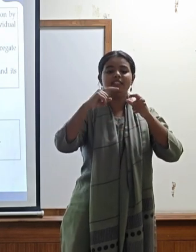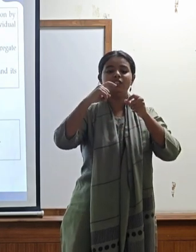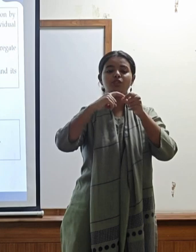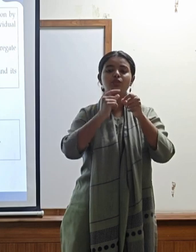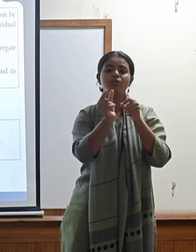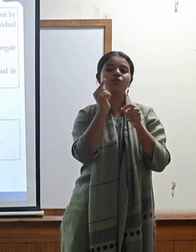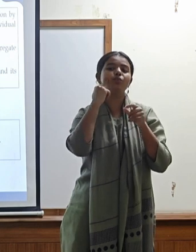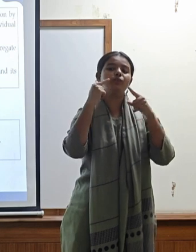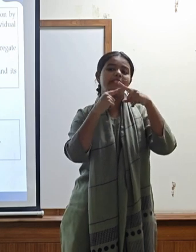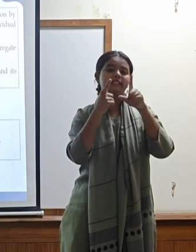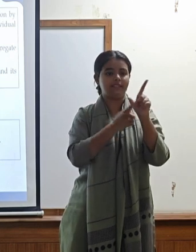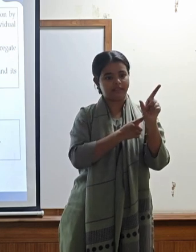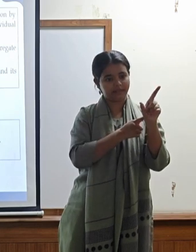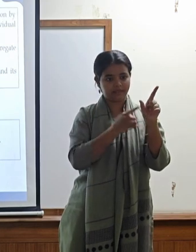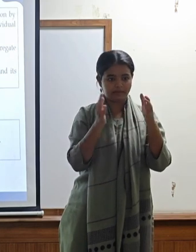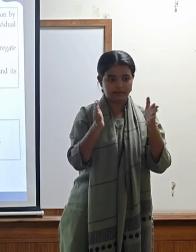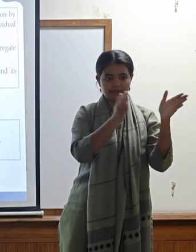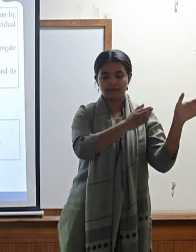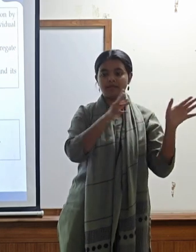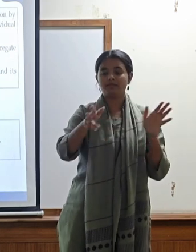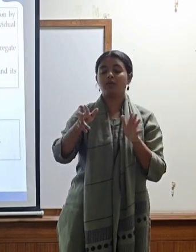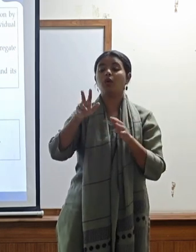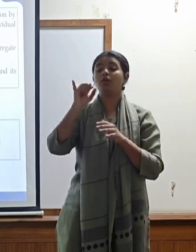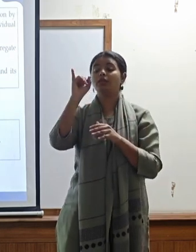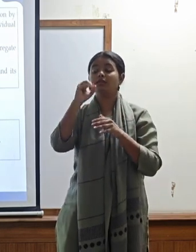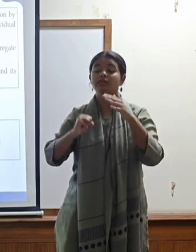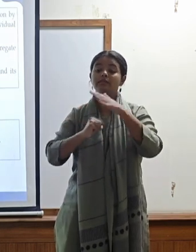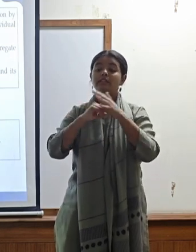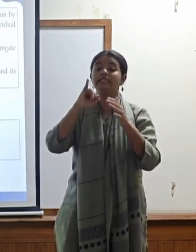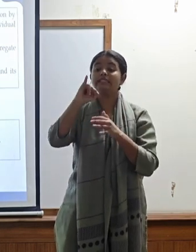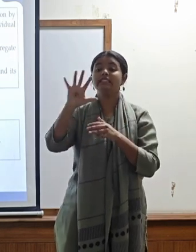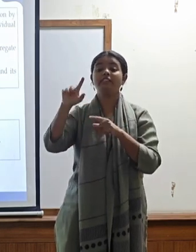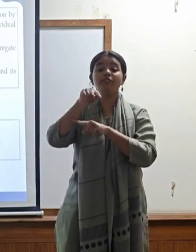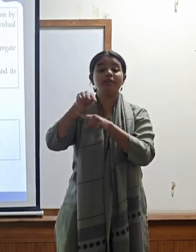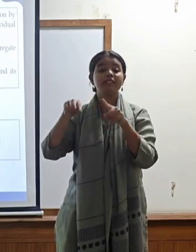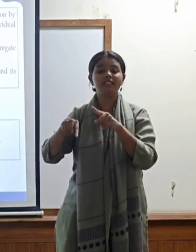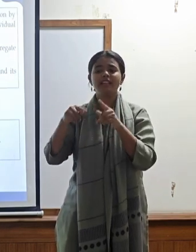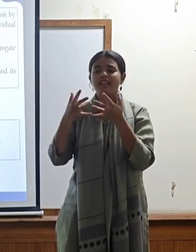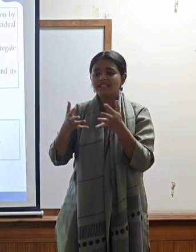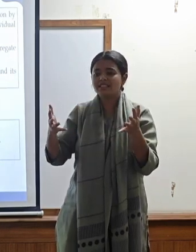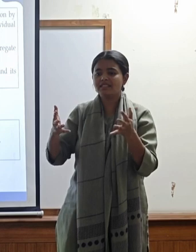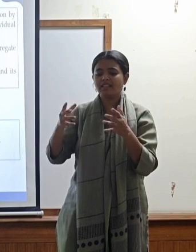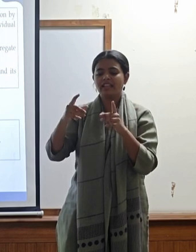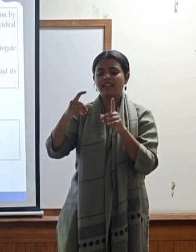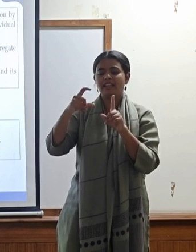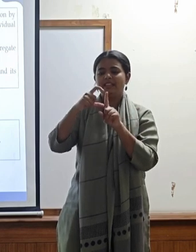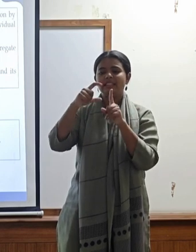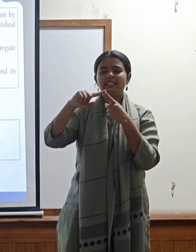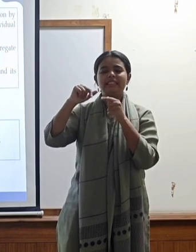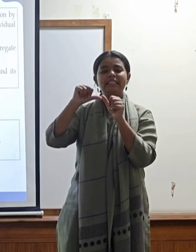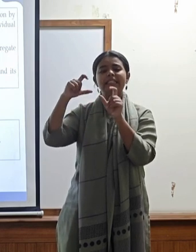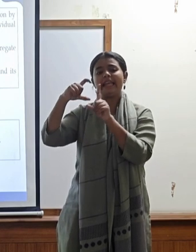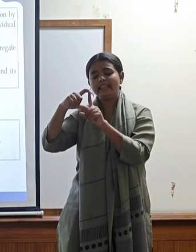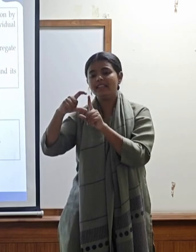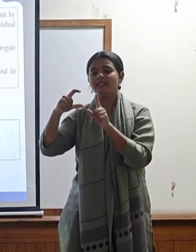मैक्सिमम 65% इन डेट इंस्ट्रूमेंट्स, और जो भी रिमेनिंग होगा वो गवर्नमेंट सिक्योरिटीज में इन्वेस्ट होगा।